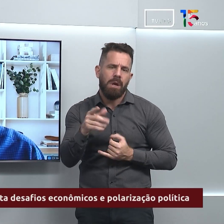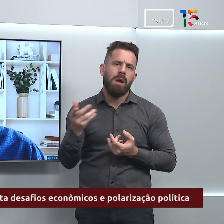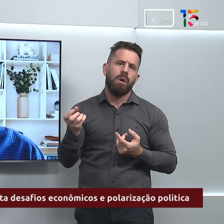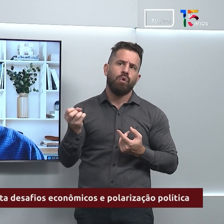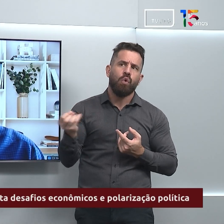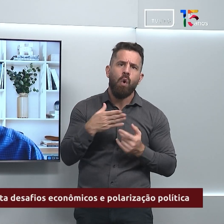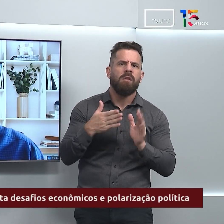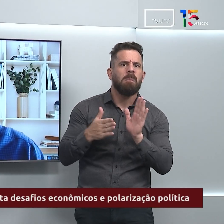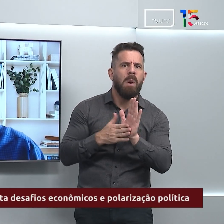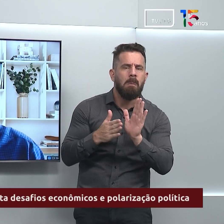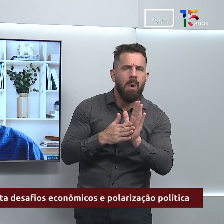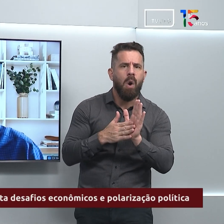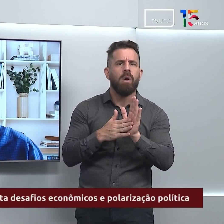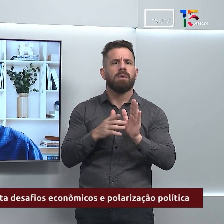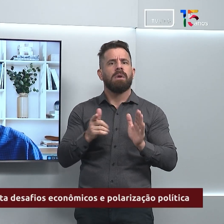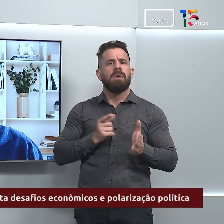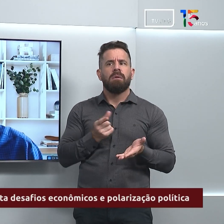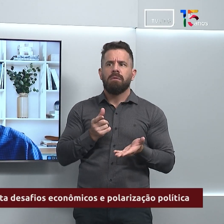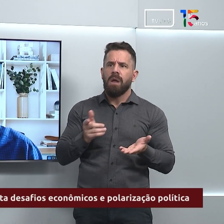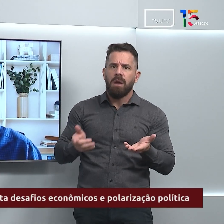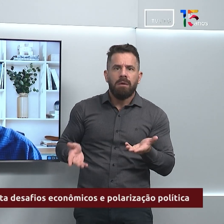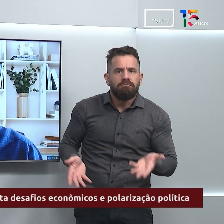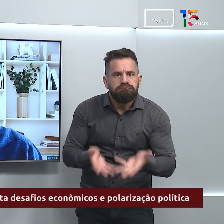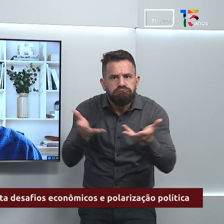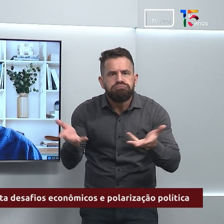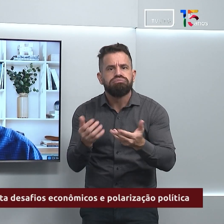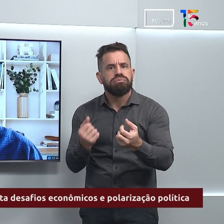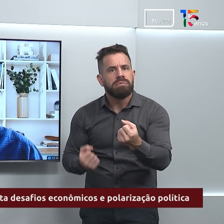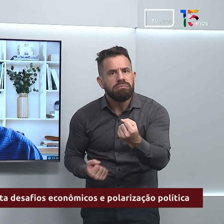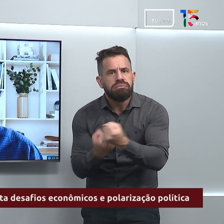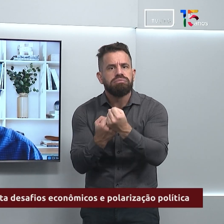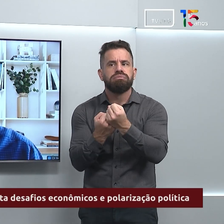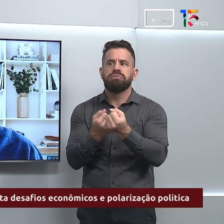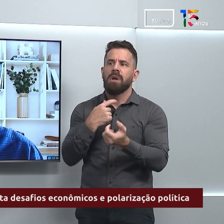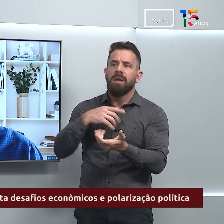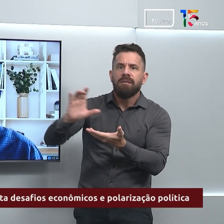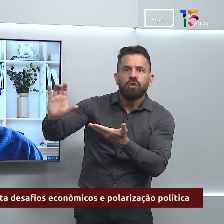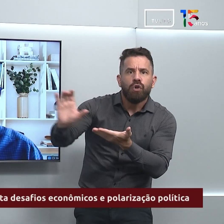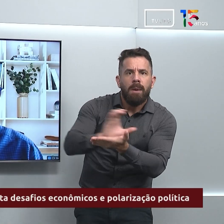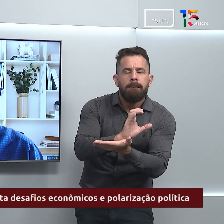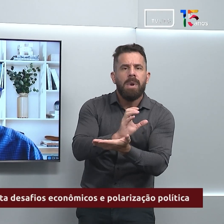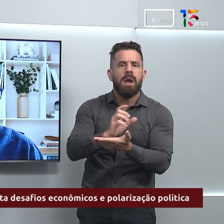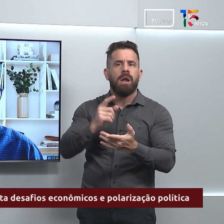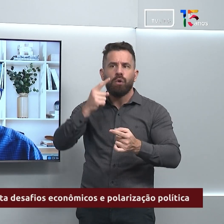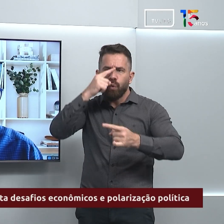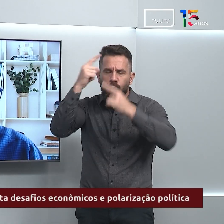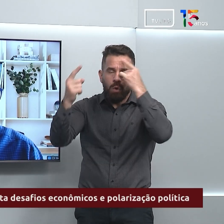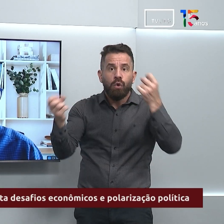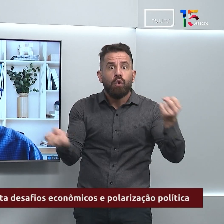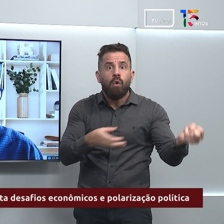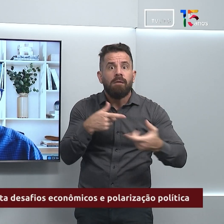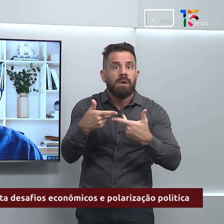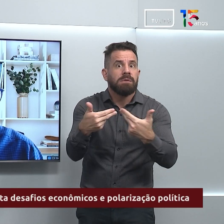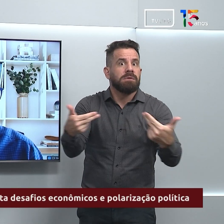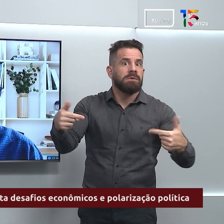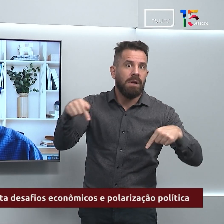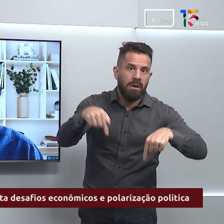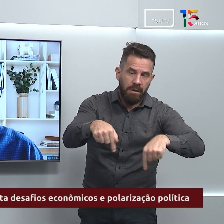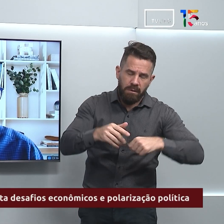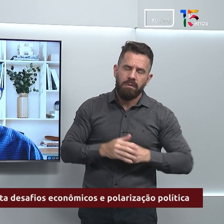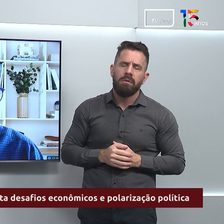com incentivos muito importantes para o investimento em inovação. E, então, é possível que esse